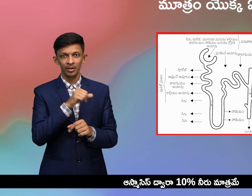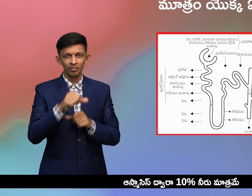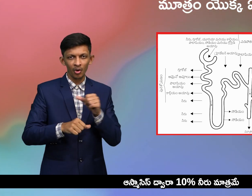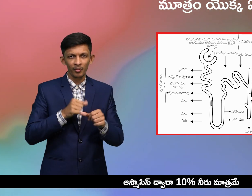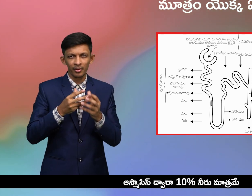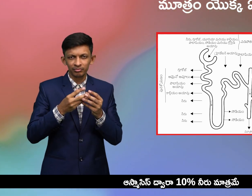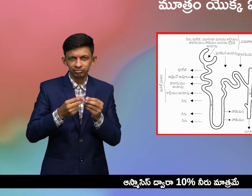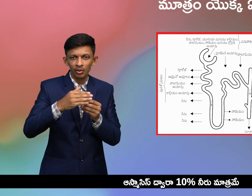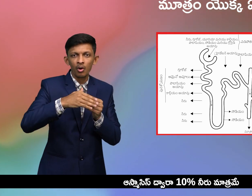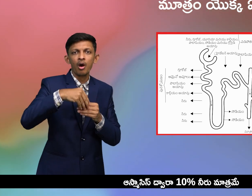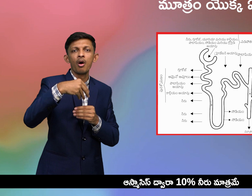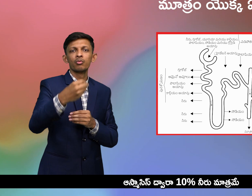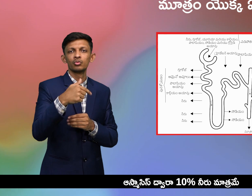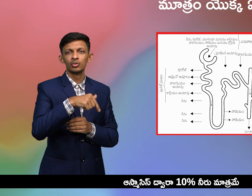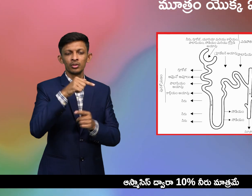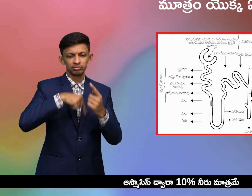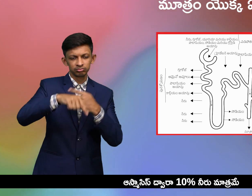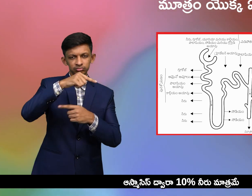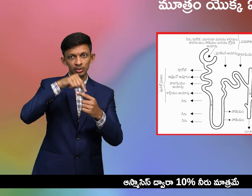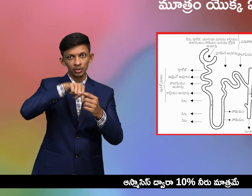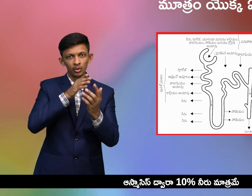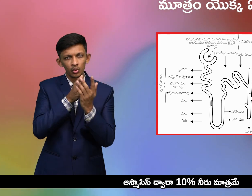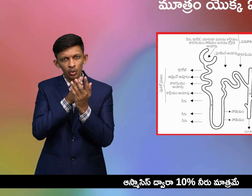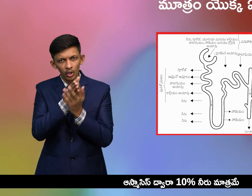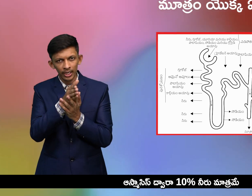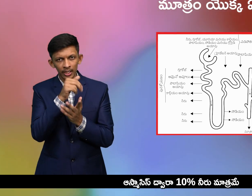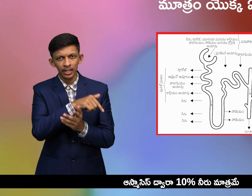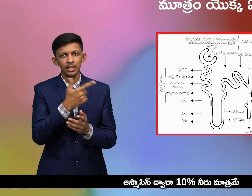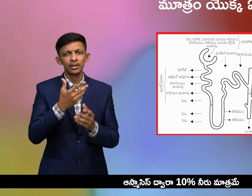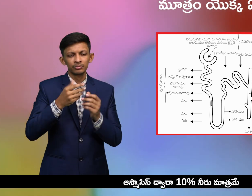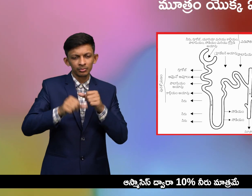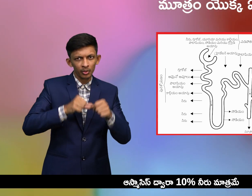ఆస్మాసిస్ ద్వారా 10% నీరు మాత్రమే